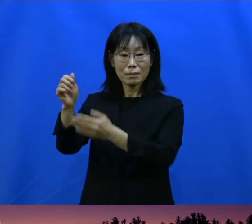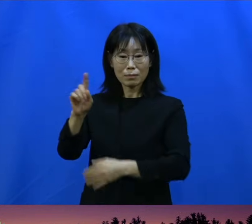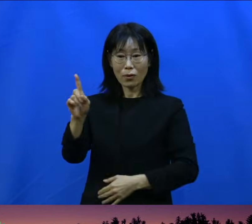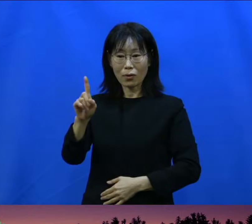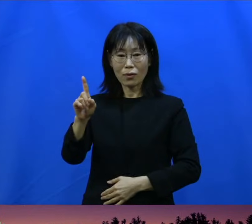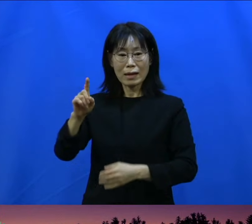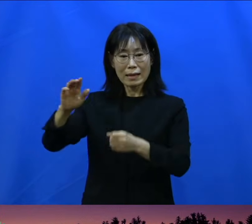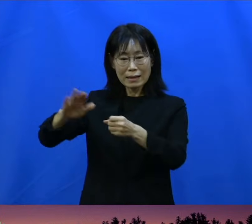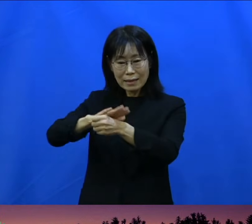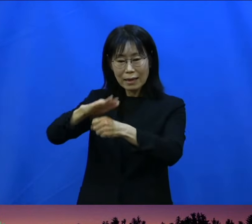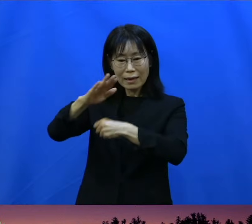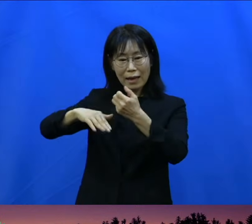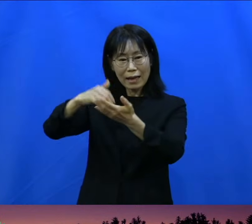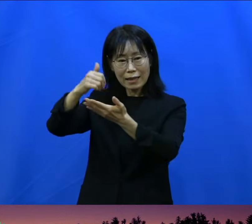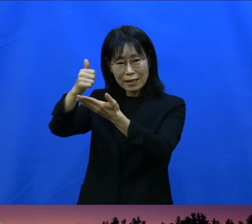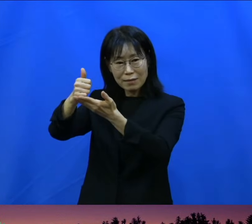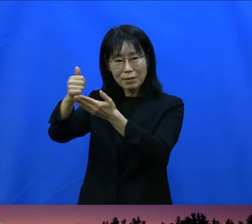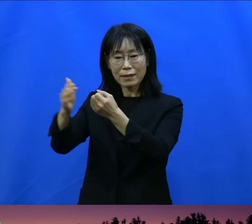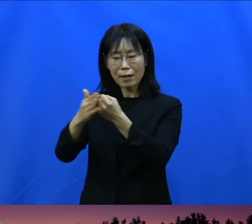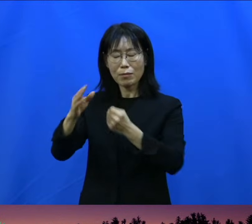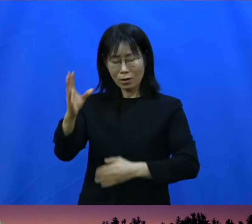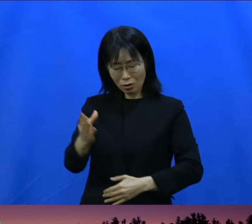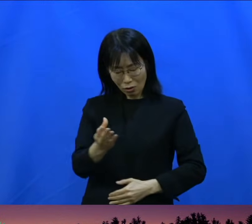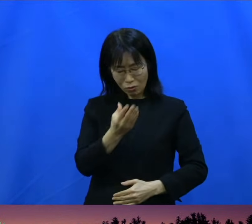사랑의 하나님이시기 때문에 거룩하신 거예요.